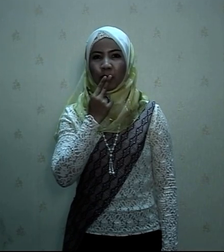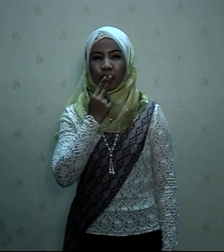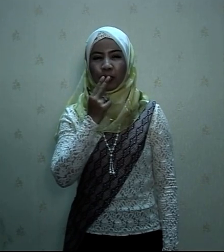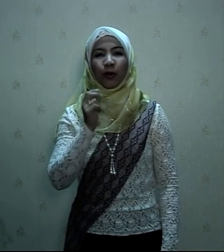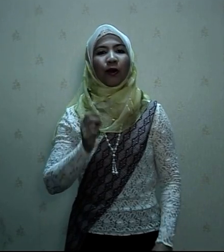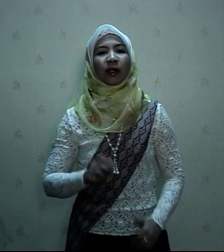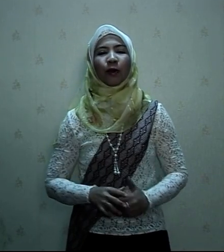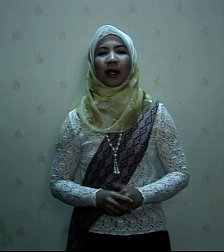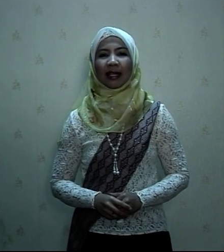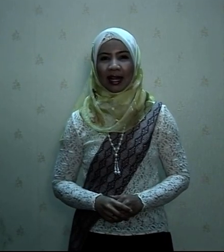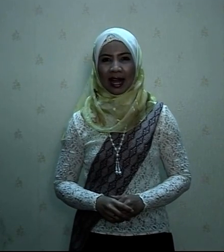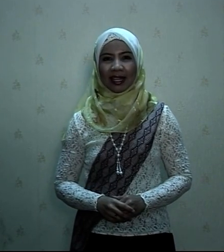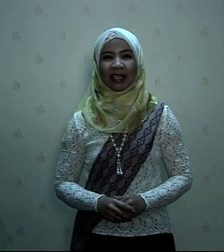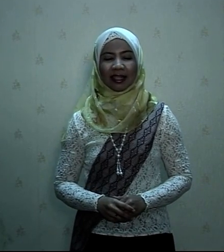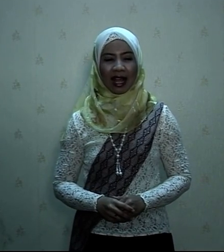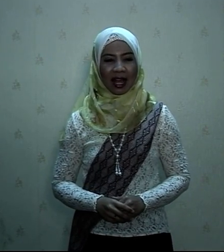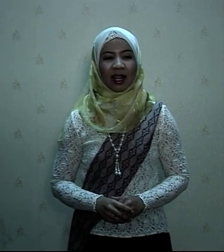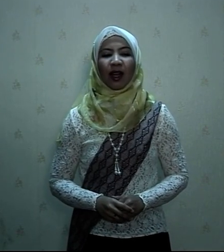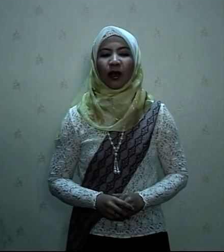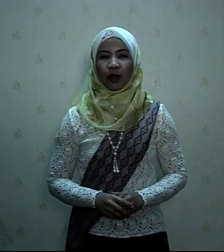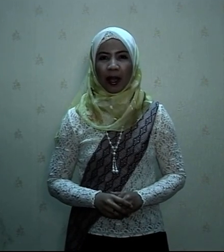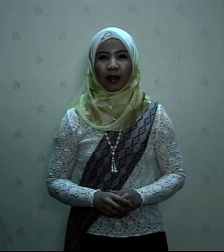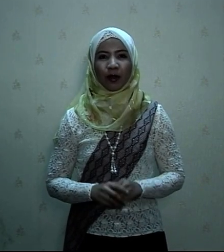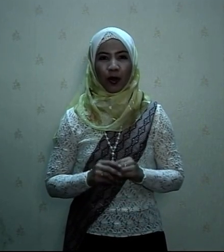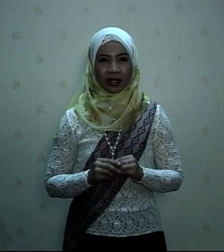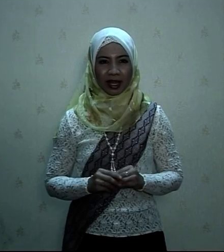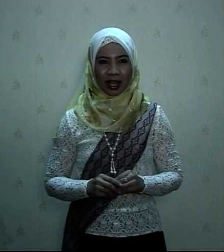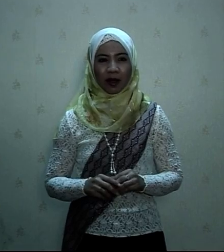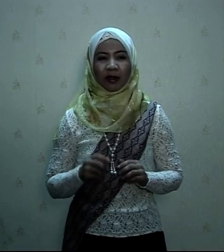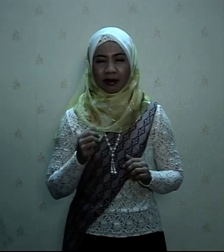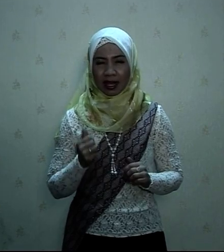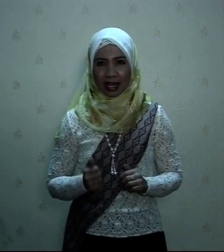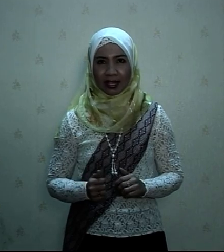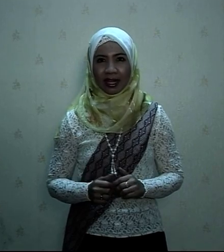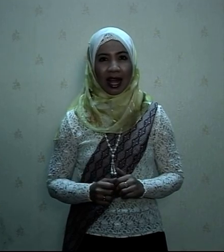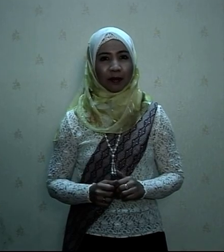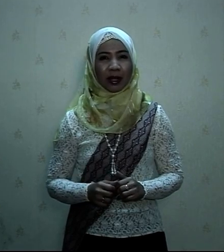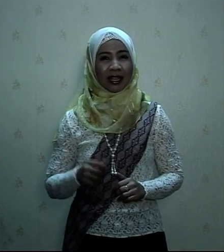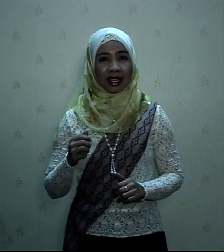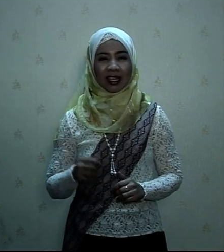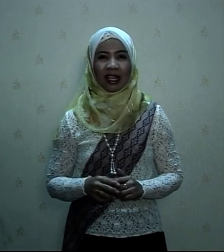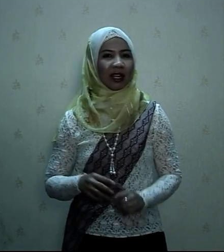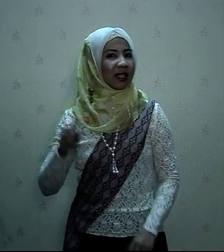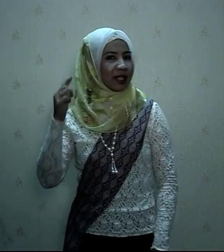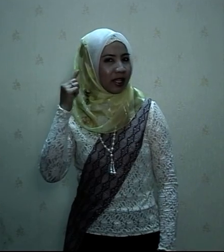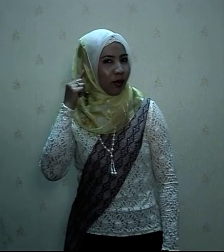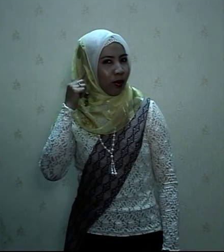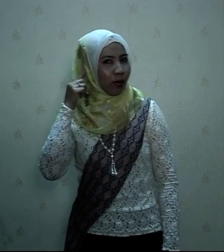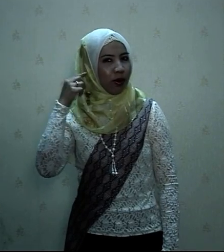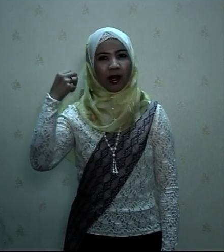คนหูหนวกหรือผู้พิการทางการได้ยินนะคะต่อไปคนที่ได้ยินนะคะมีการได้ยินที่ดีก็คือชี้ที่หู